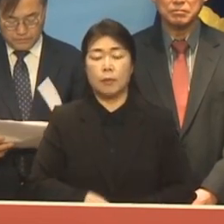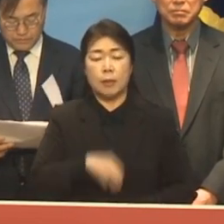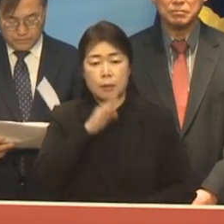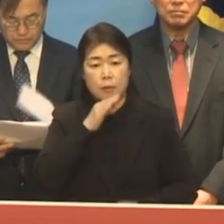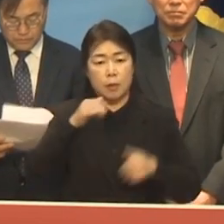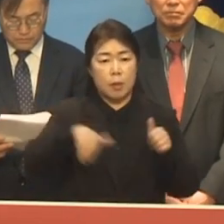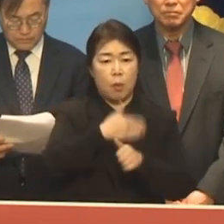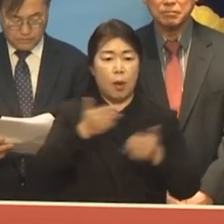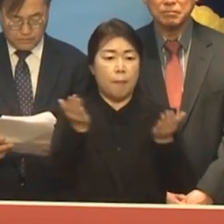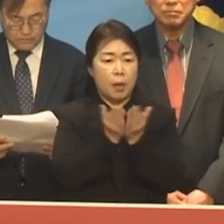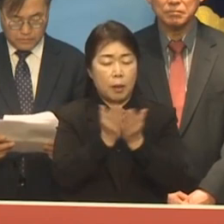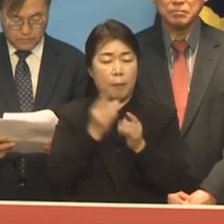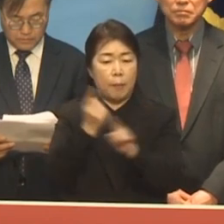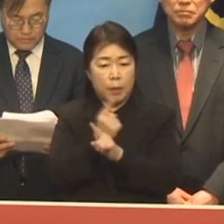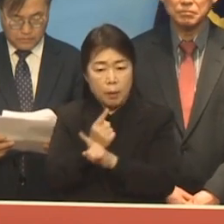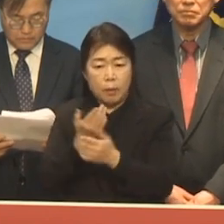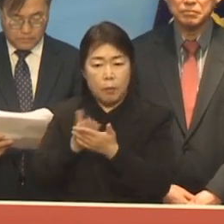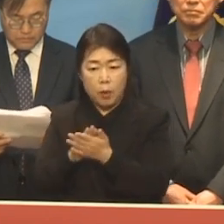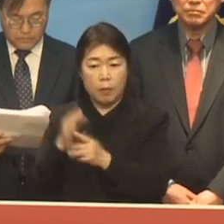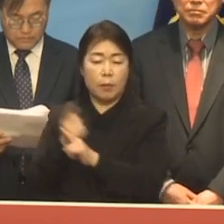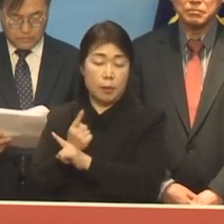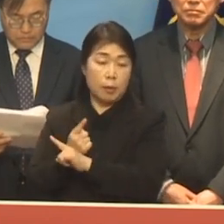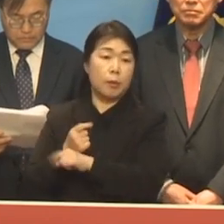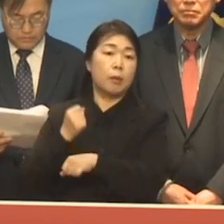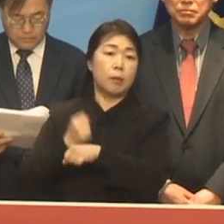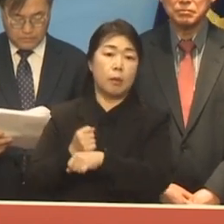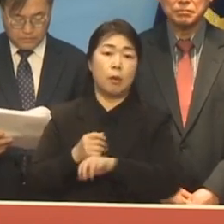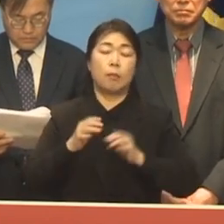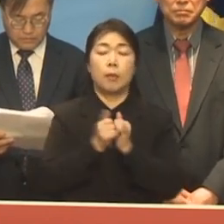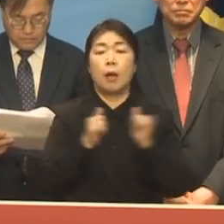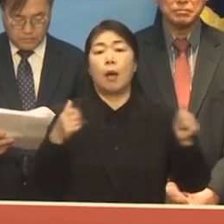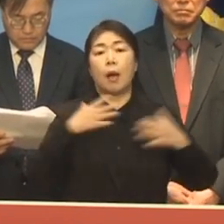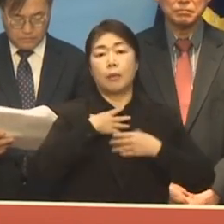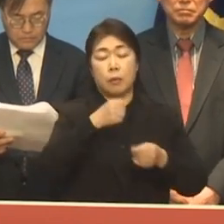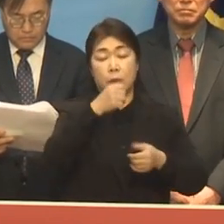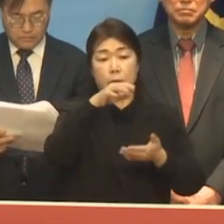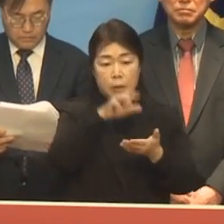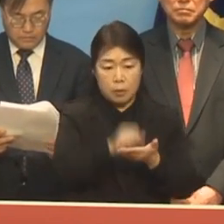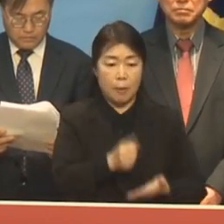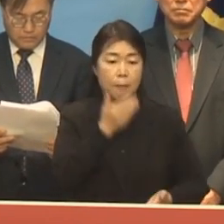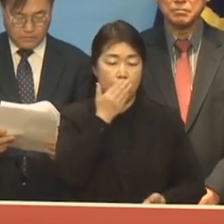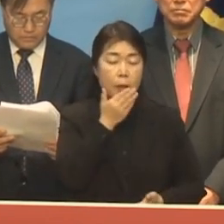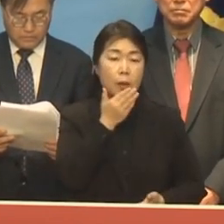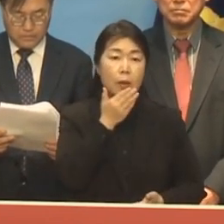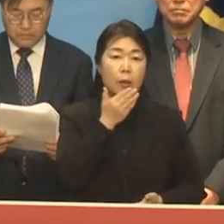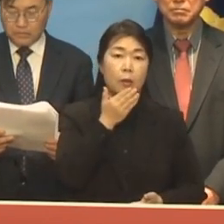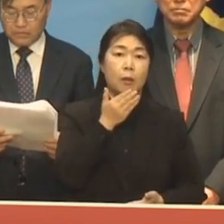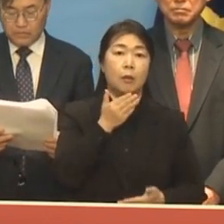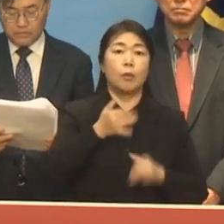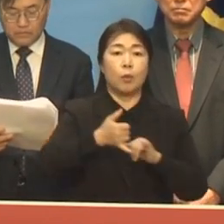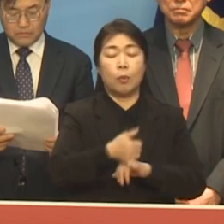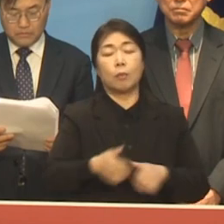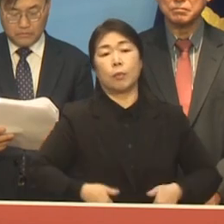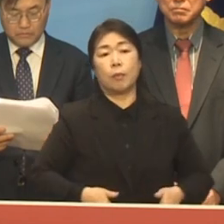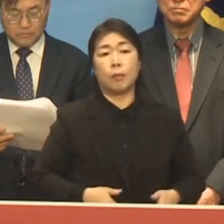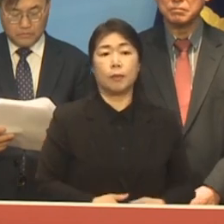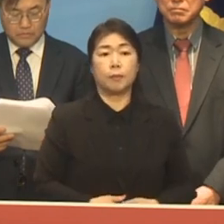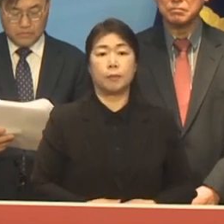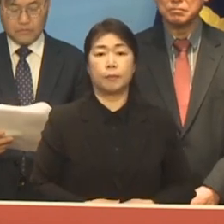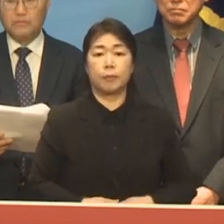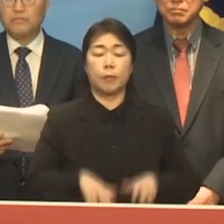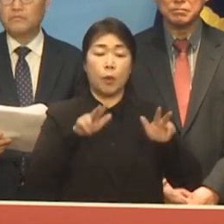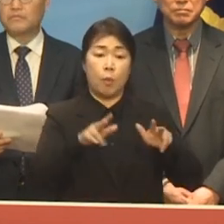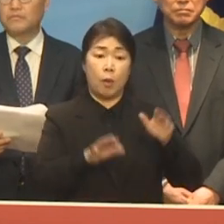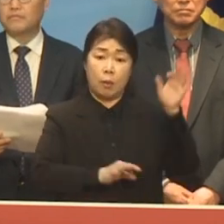맞게 개선하고 보완하여 국민의 안전이 확보되도록 해야만 할 것입니다. 이번